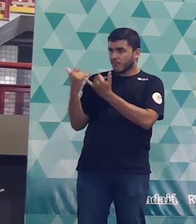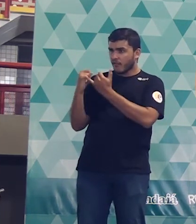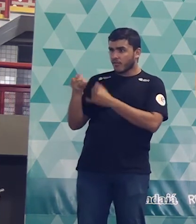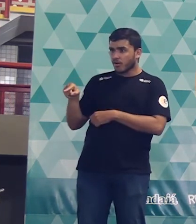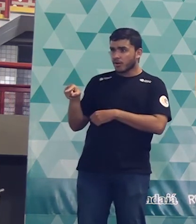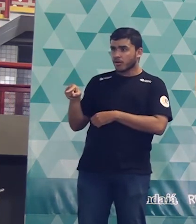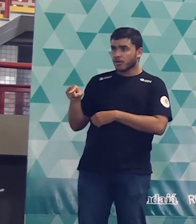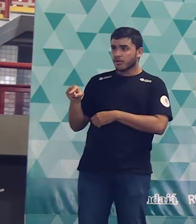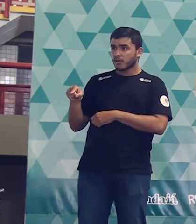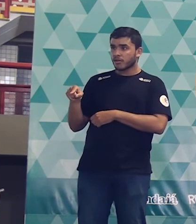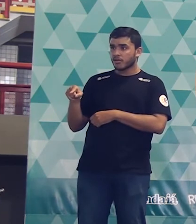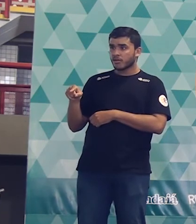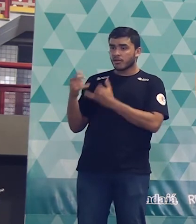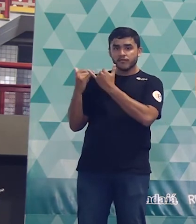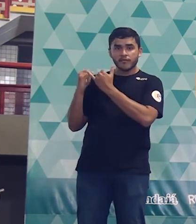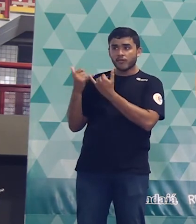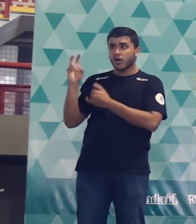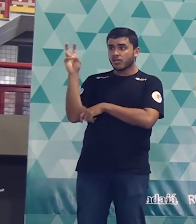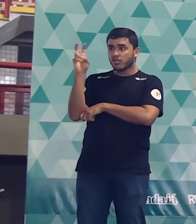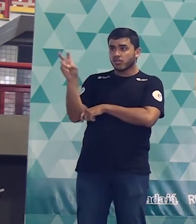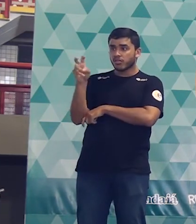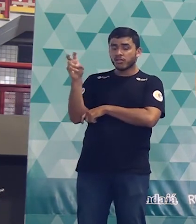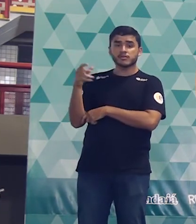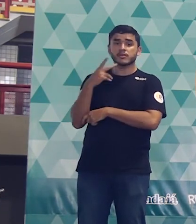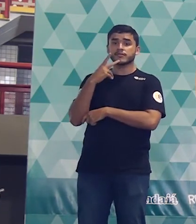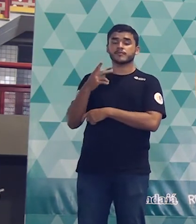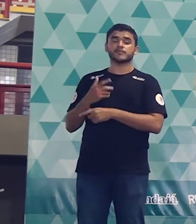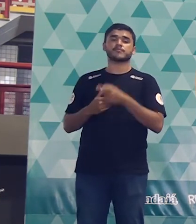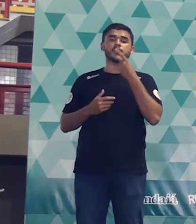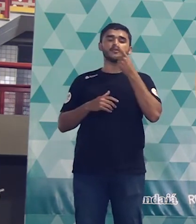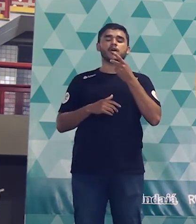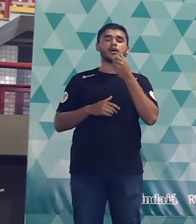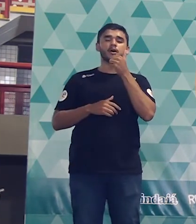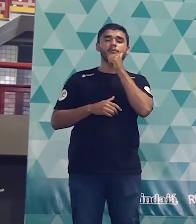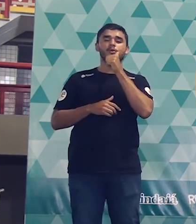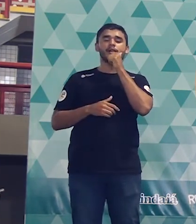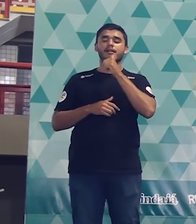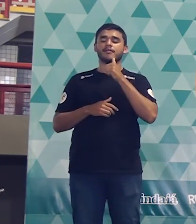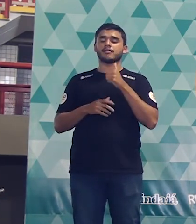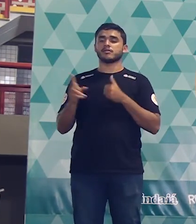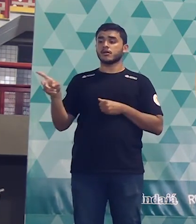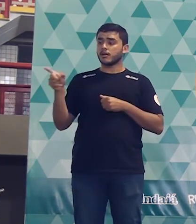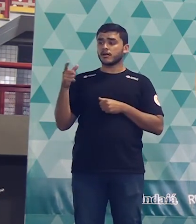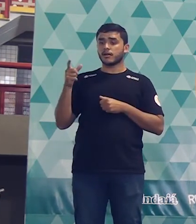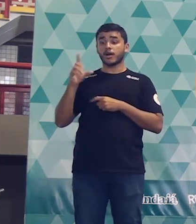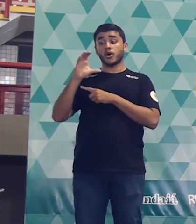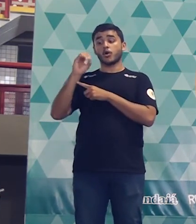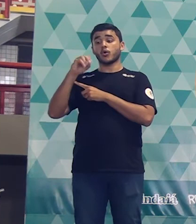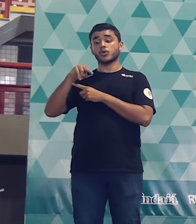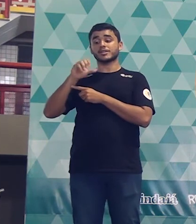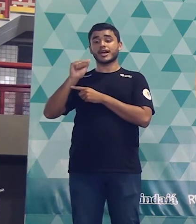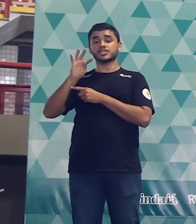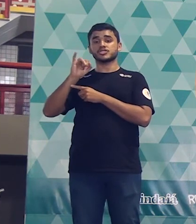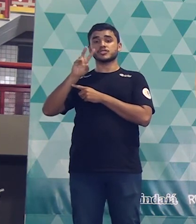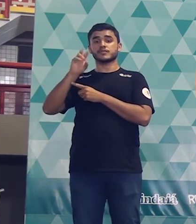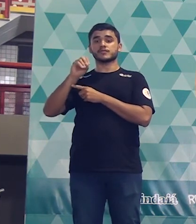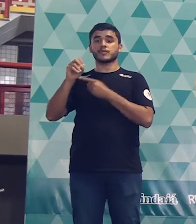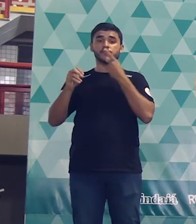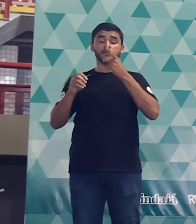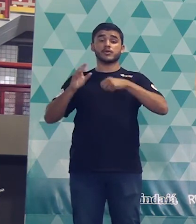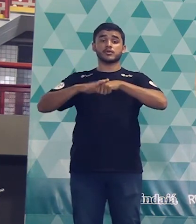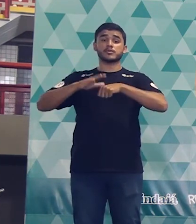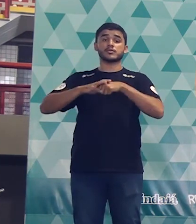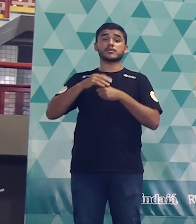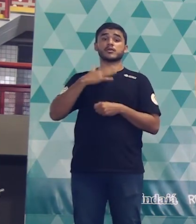Um amigo meu colocou um apelido da sogra dele de cascacu, que era a mistura de cascavel com surucucu, né?